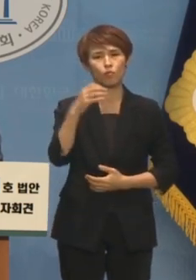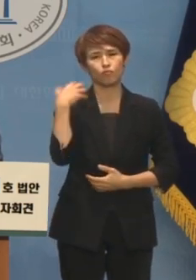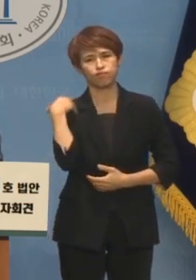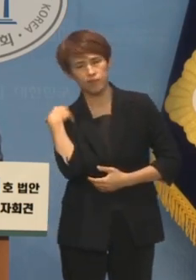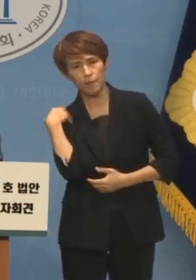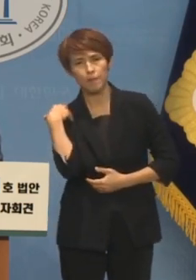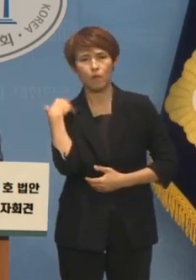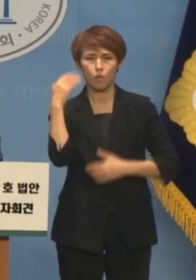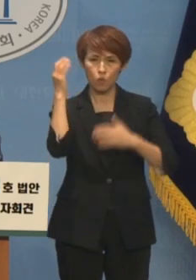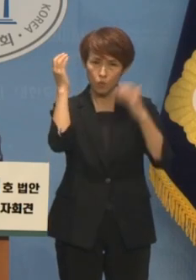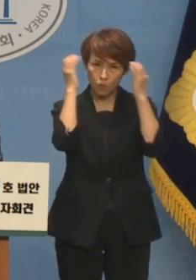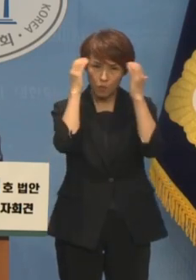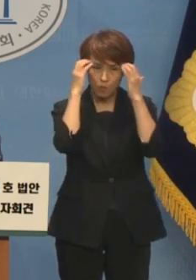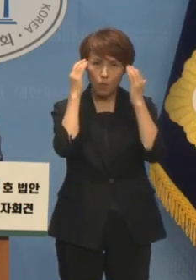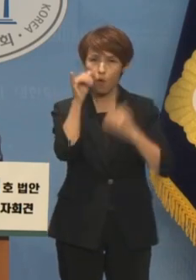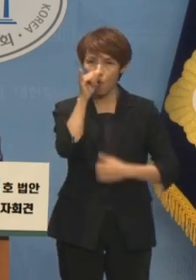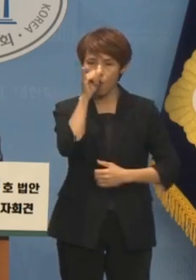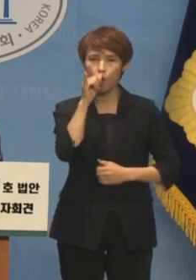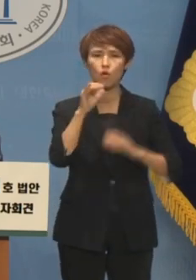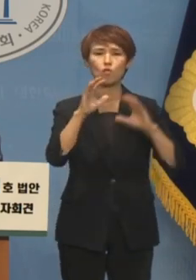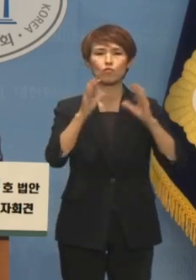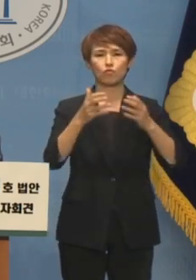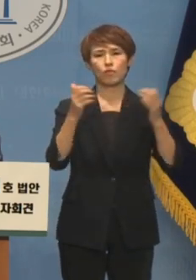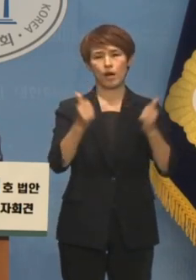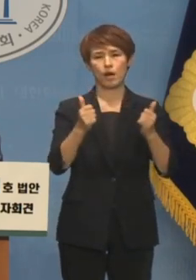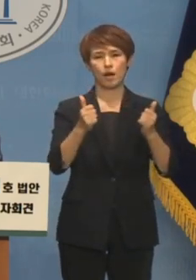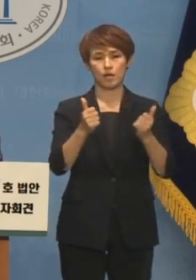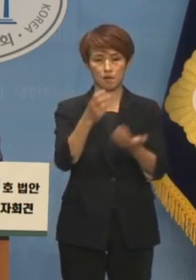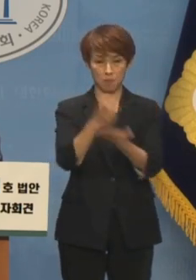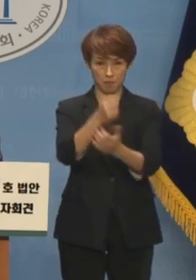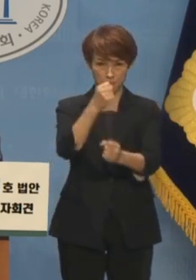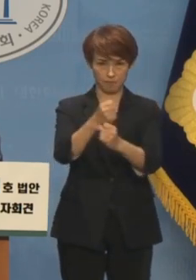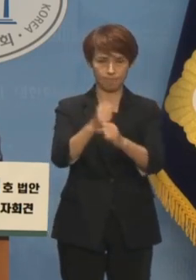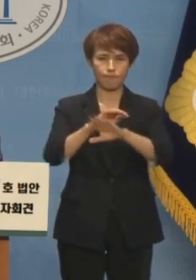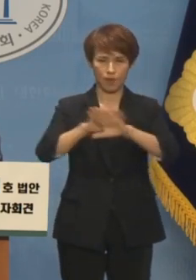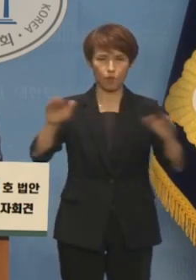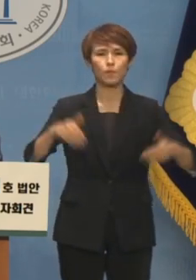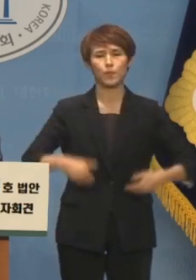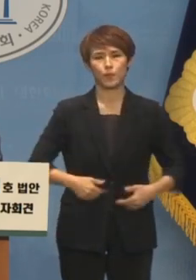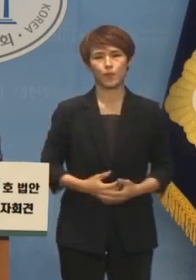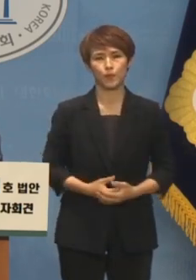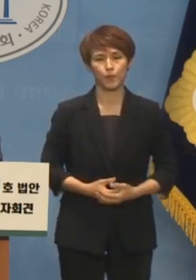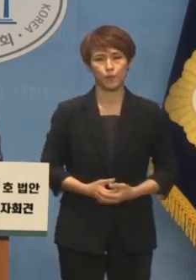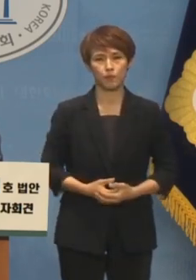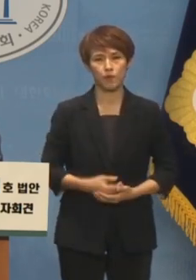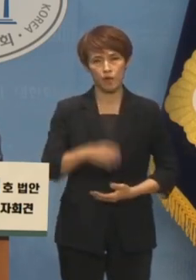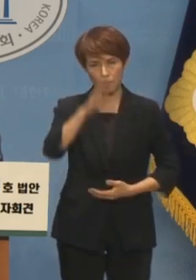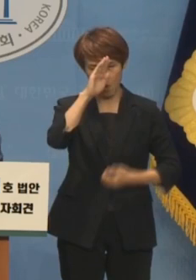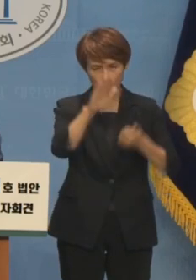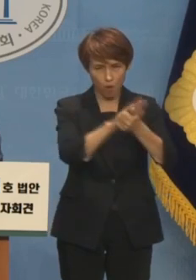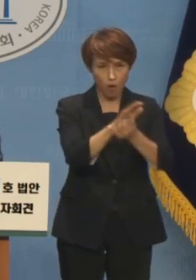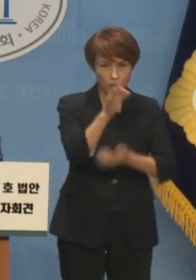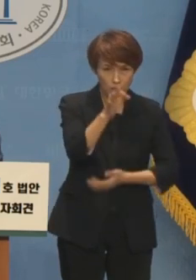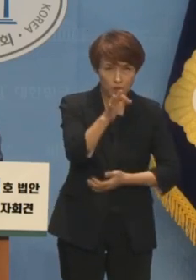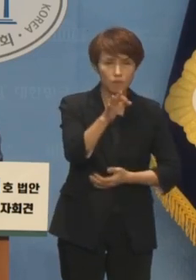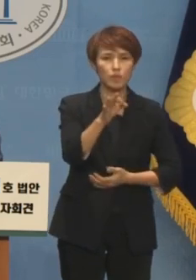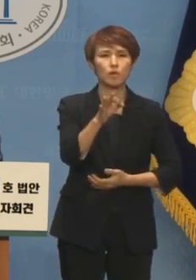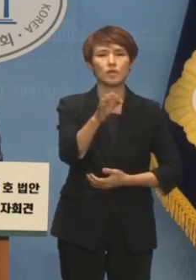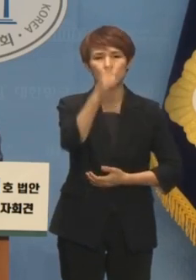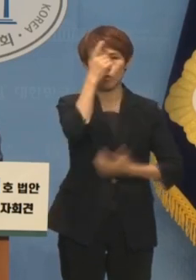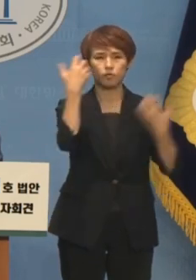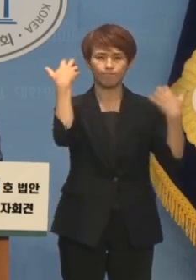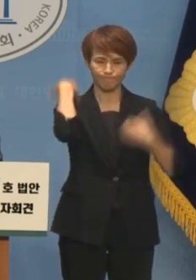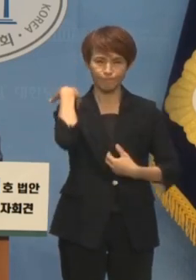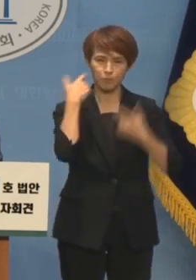고통을 국회가 조속히 입법을 통해 해결해 나가야 합니다. 간병에 대한 국가 책임을 명확히 해야